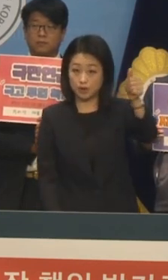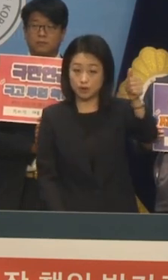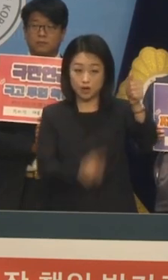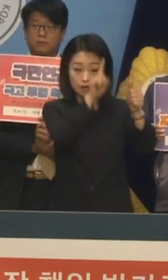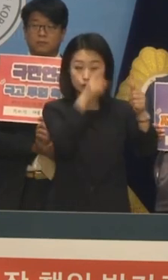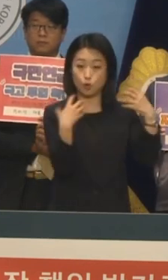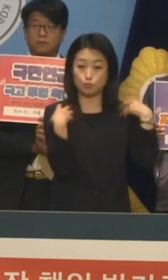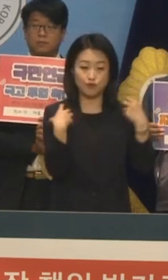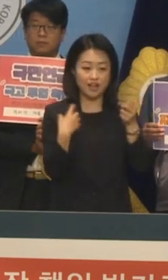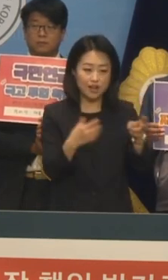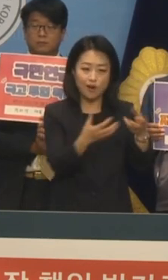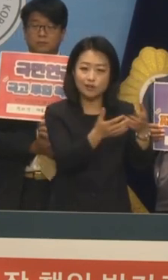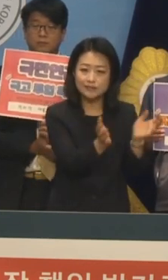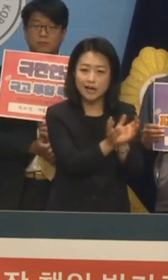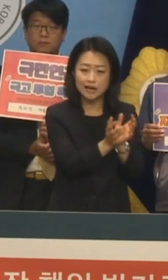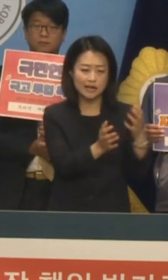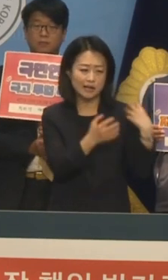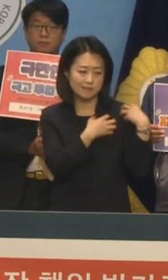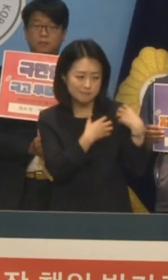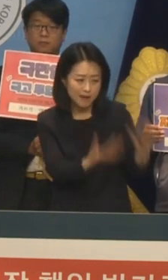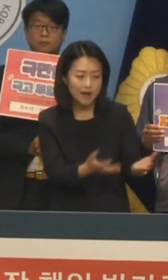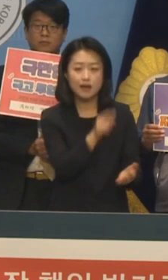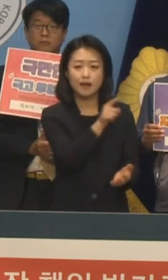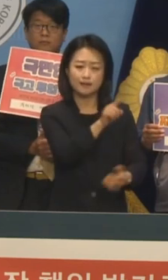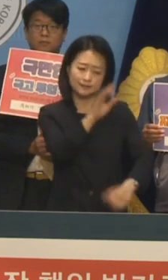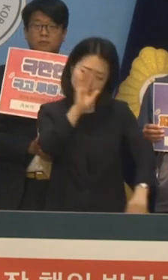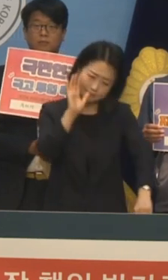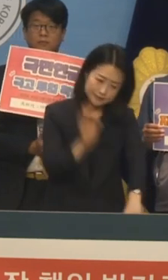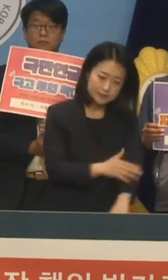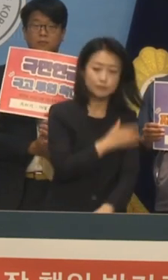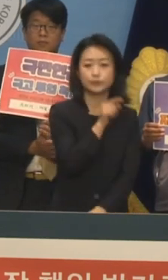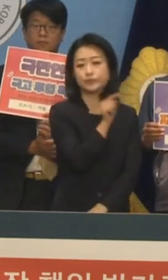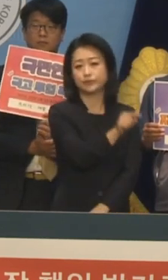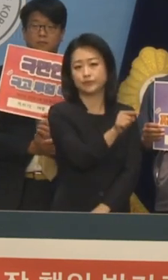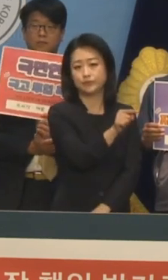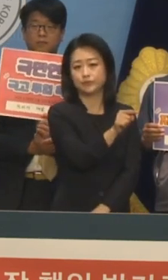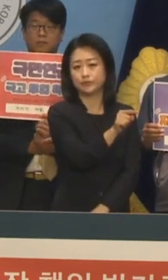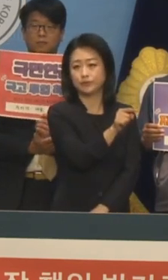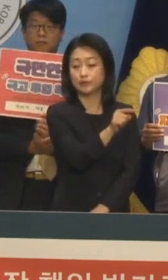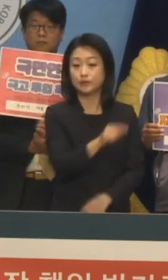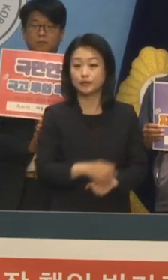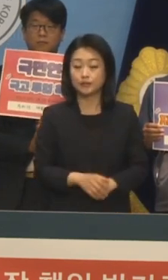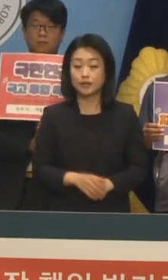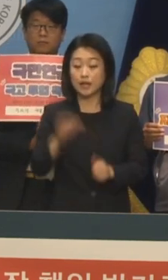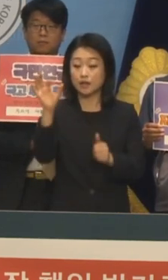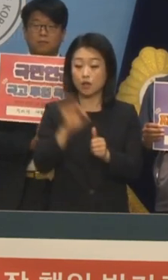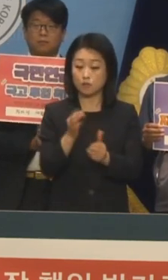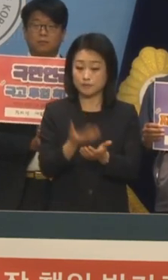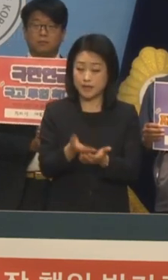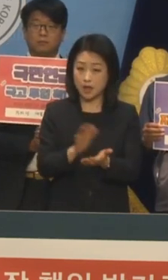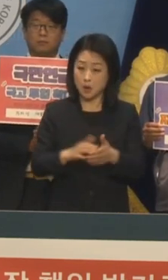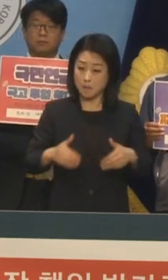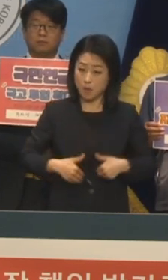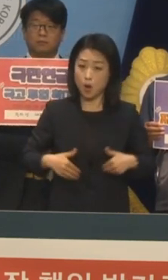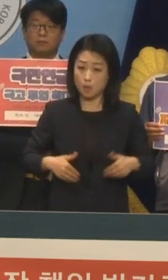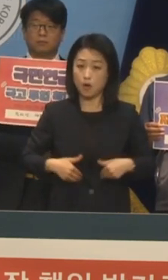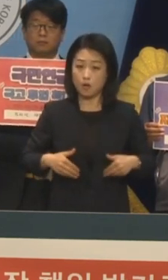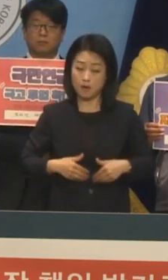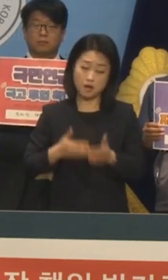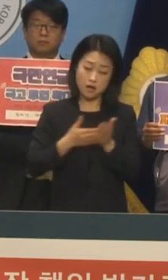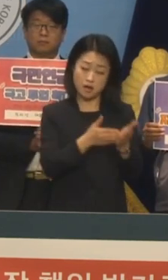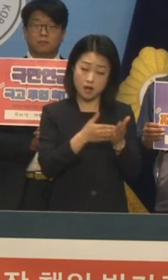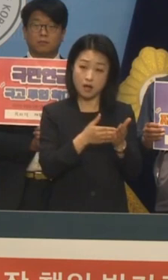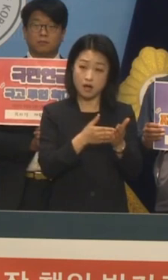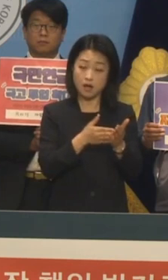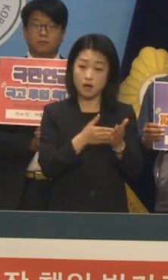정부 여당의 무책임한 태도를 규탄하지 않을 수 없습니다. 그동안 연금개혁의 중요성을 누누이 강조해왔던